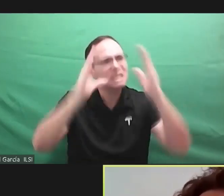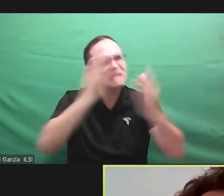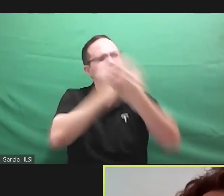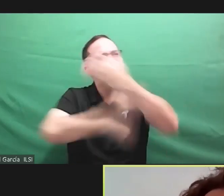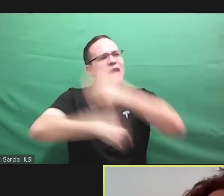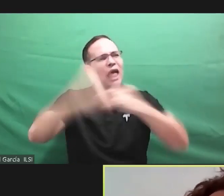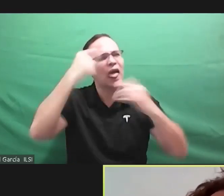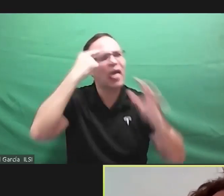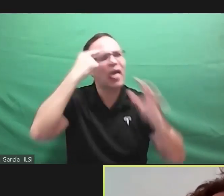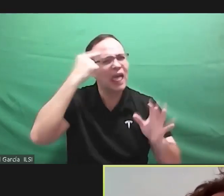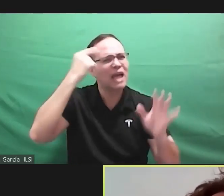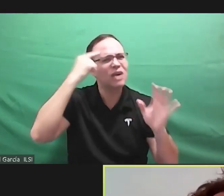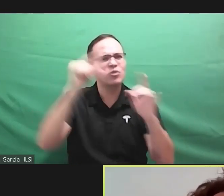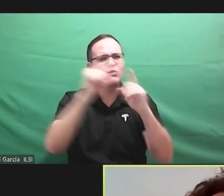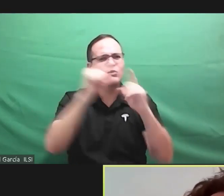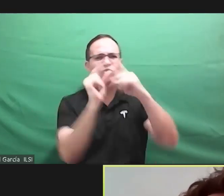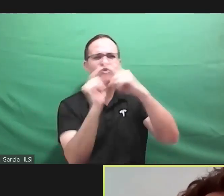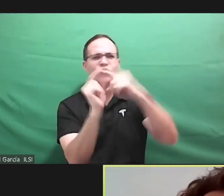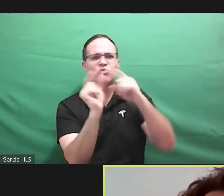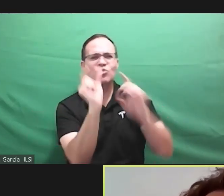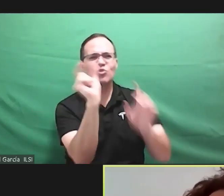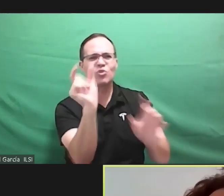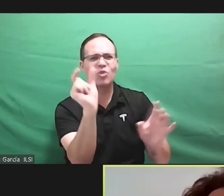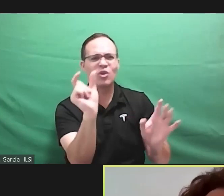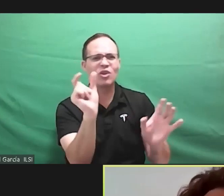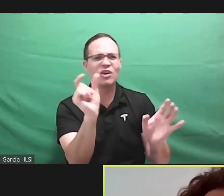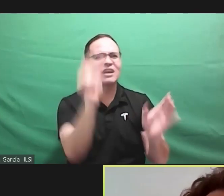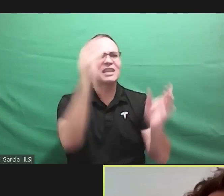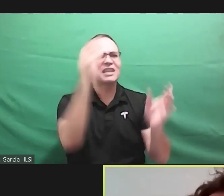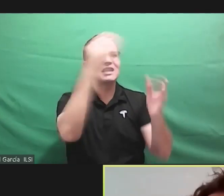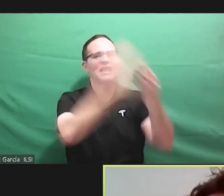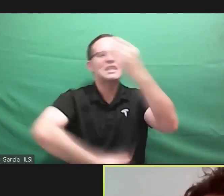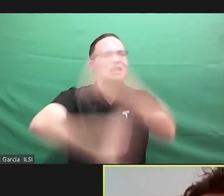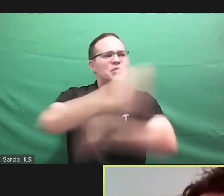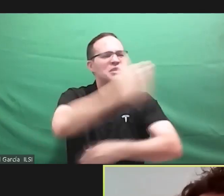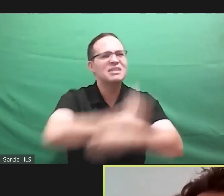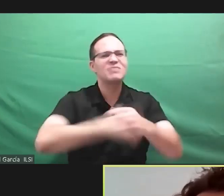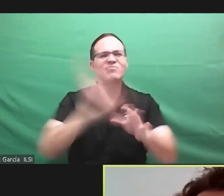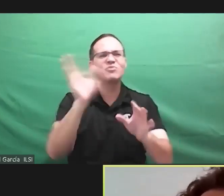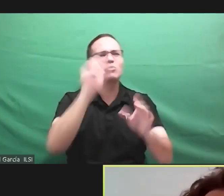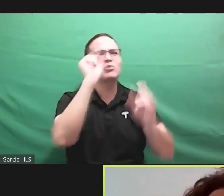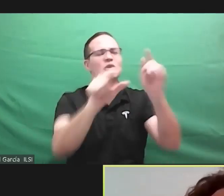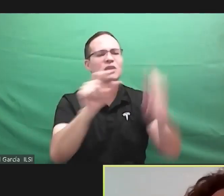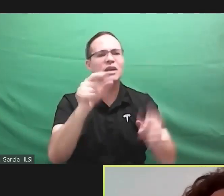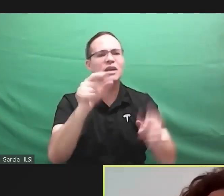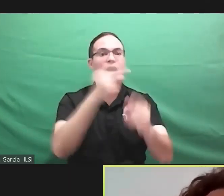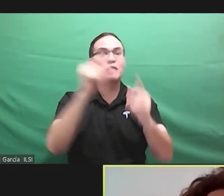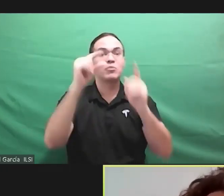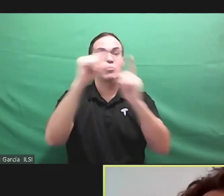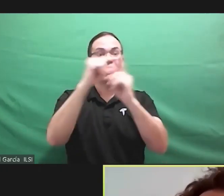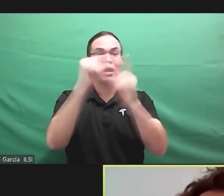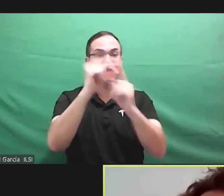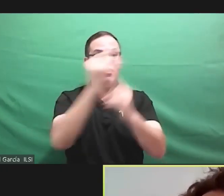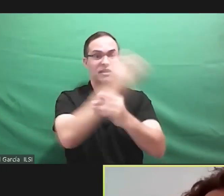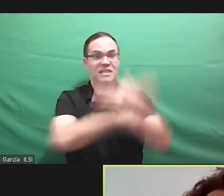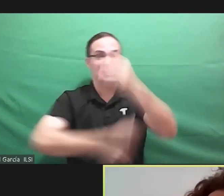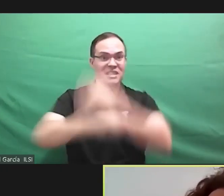palabra discapacidad en una encuesta, hay un sesgo. Y entonces, estas preguntas